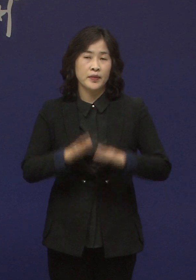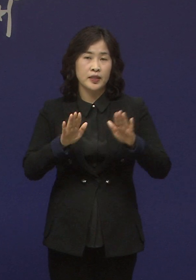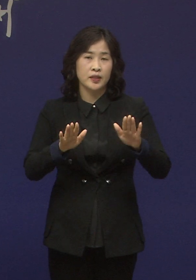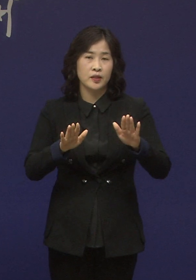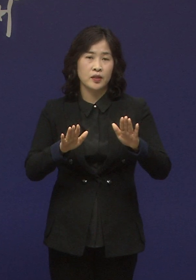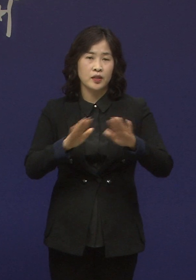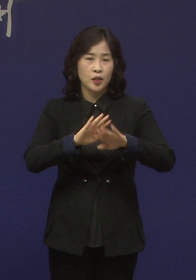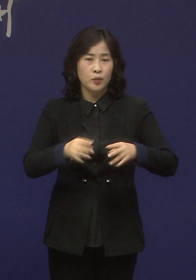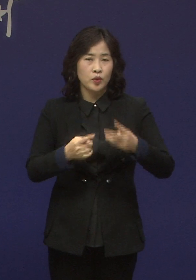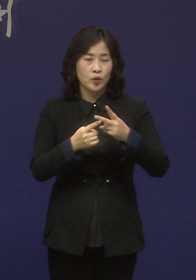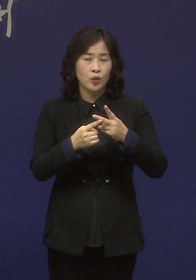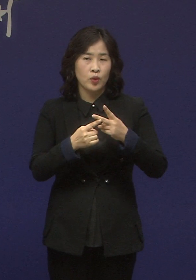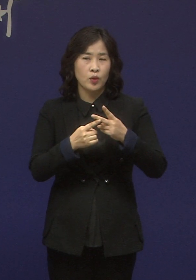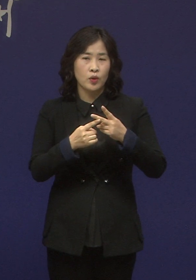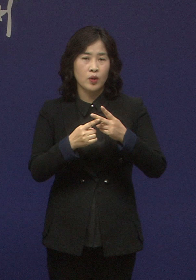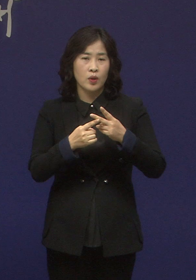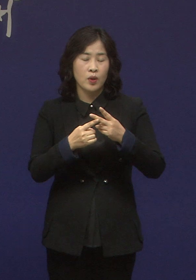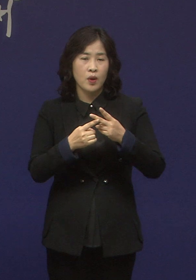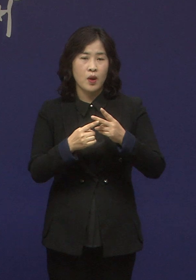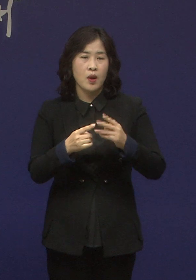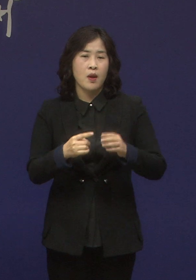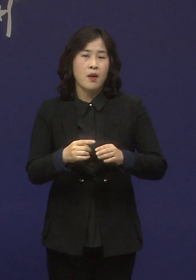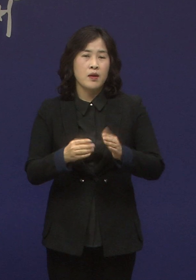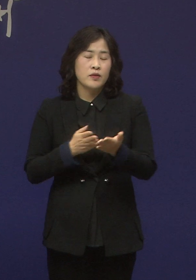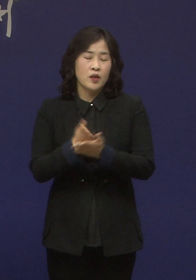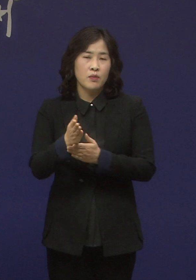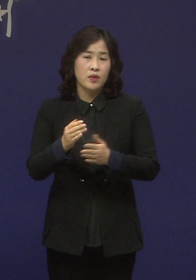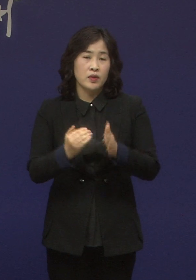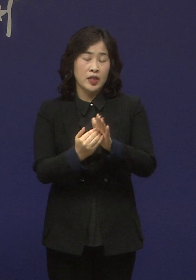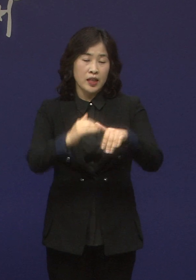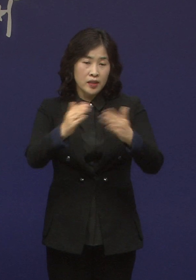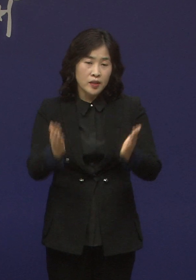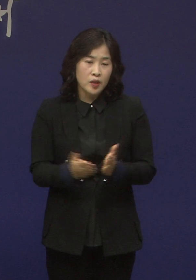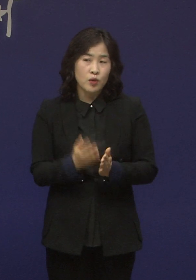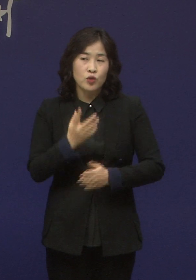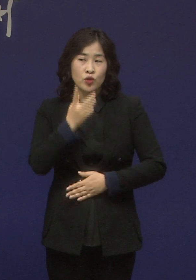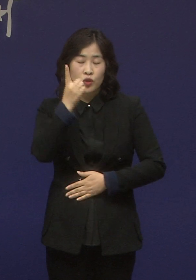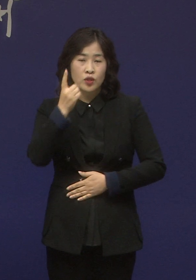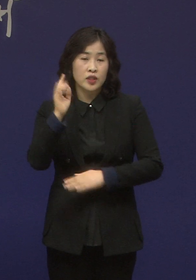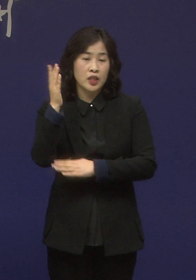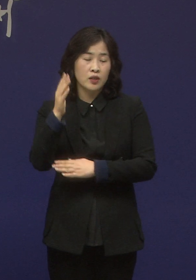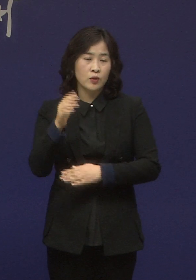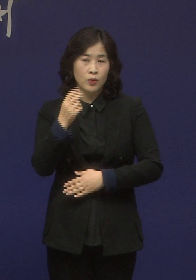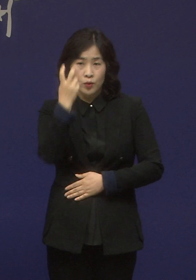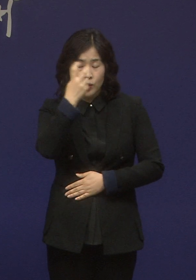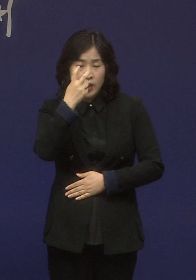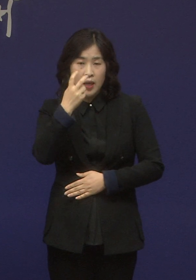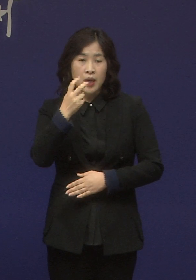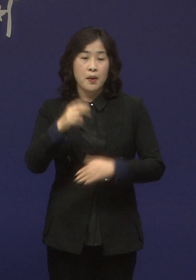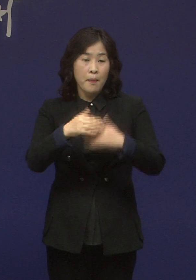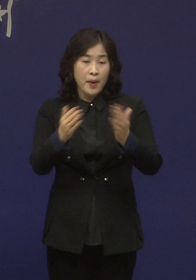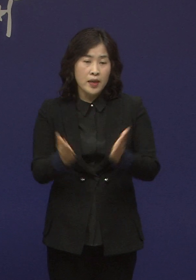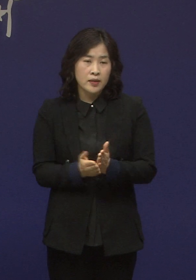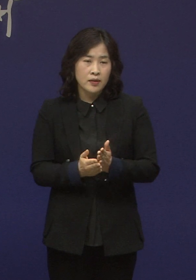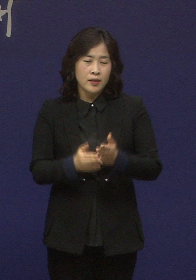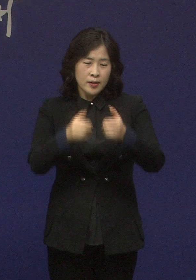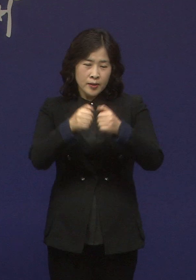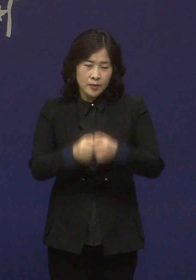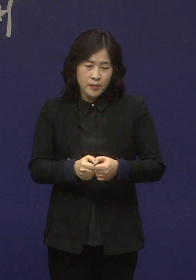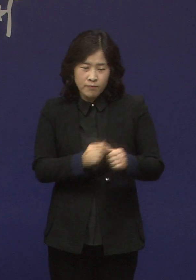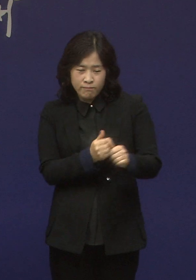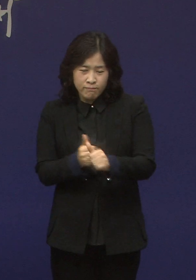현재 우리도 신속 대응팀 및 순천시 예각조사관에서 심층